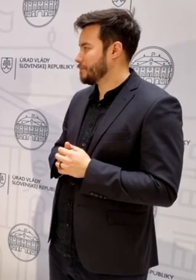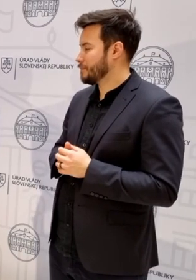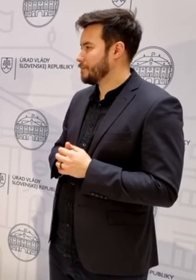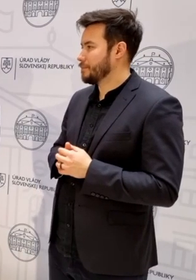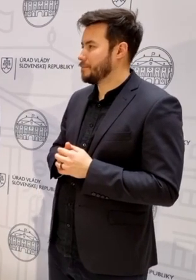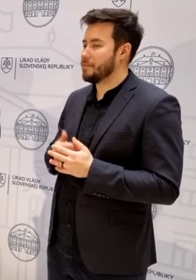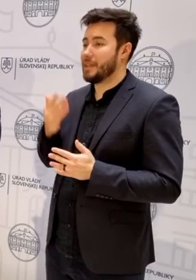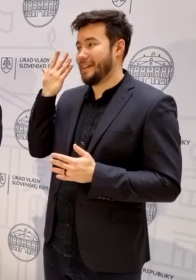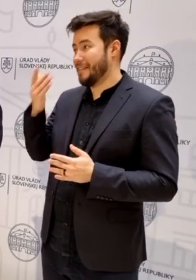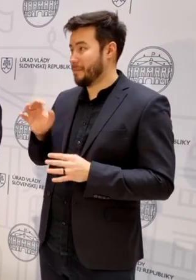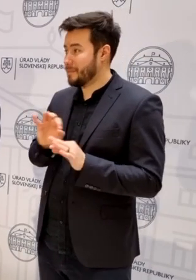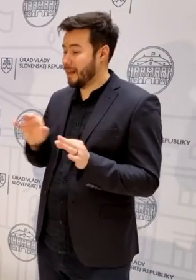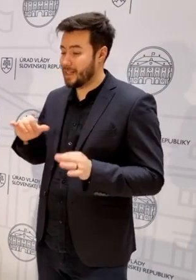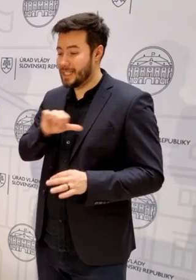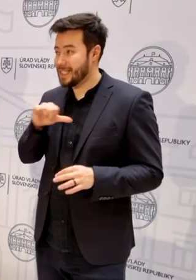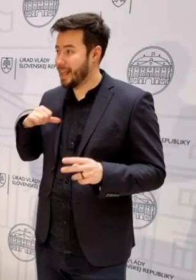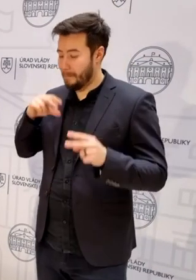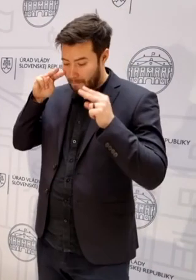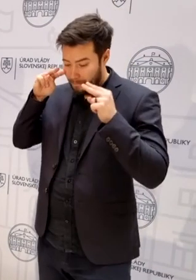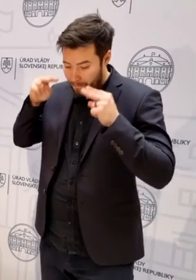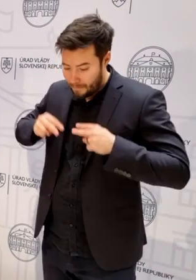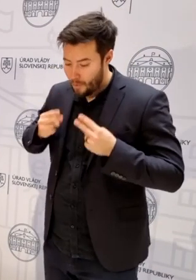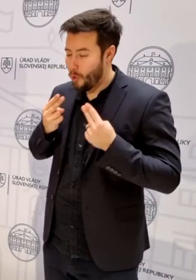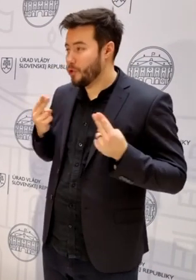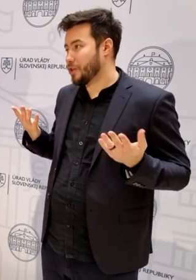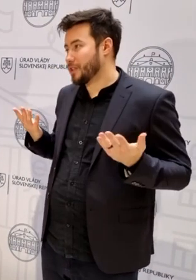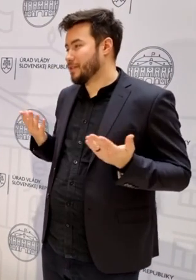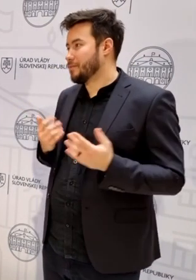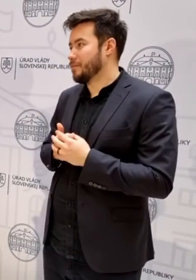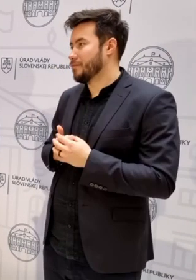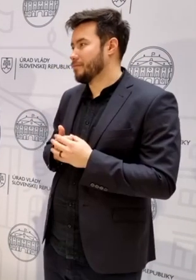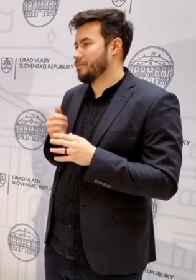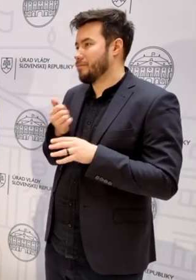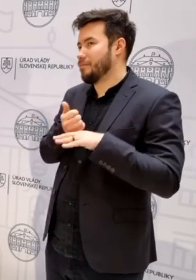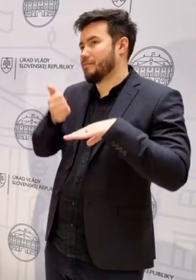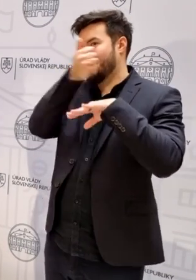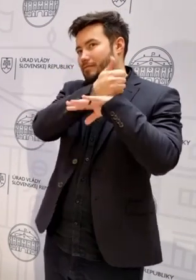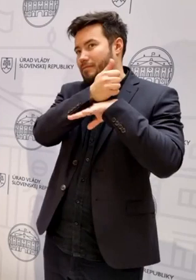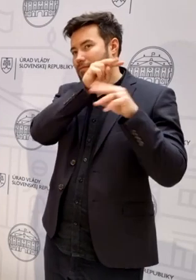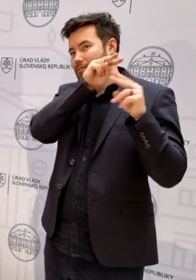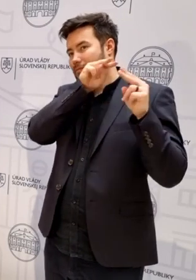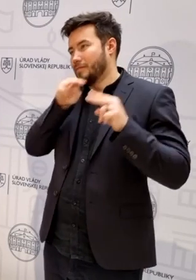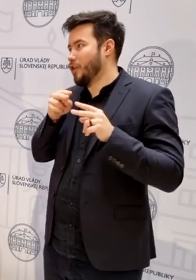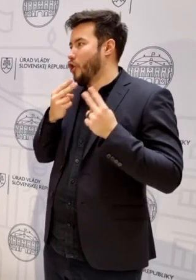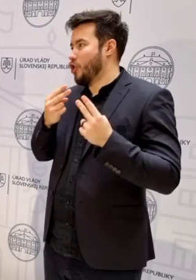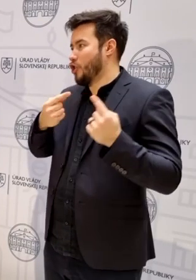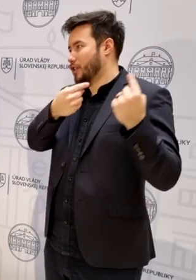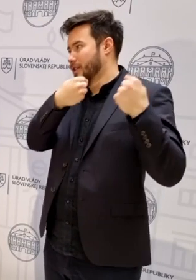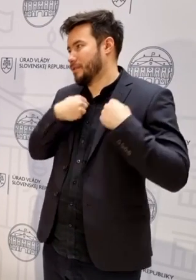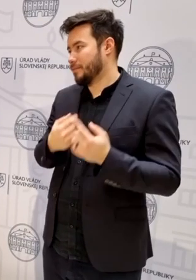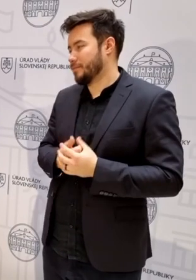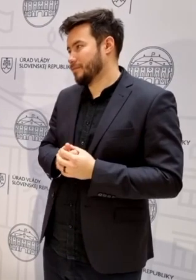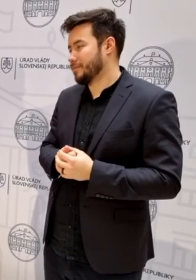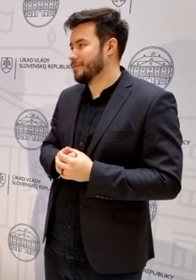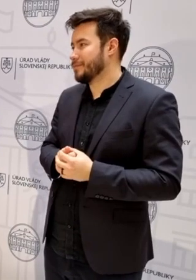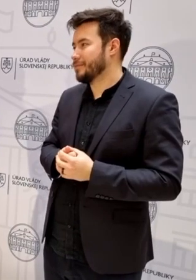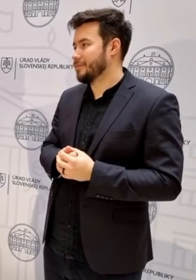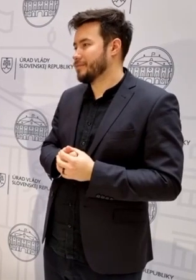či sa patrí hodnotiť sám seba. To hodnotenie je stále na úrovni nadriadeného, takže ja za seba môžem